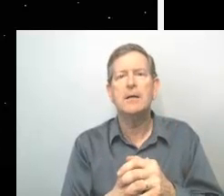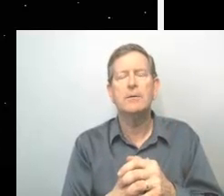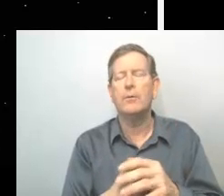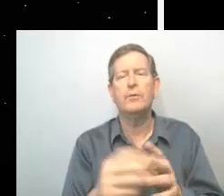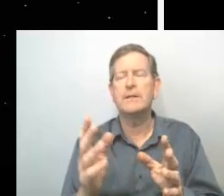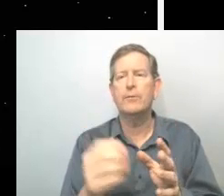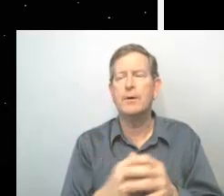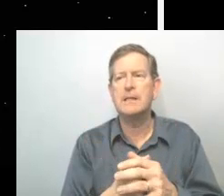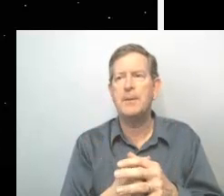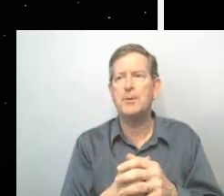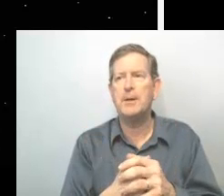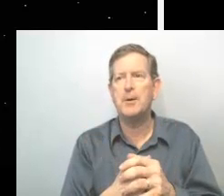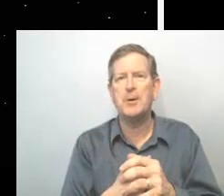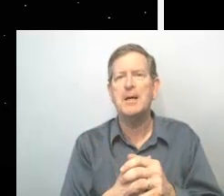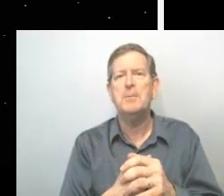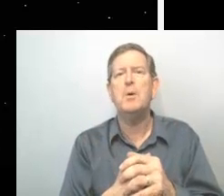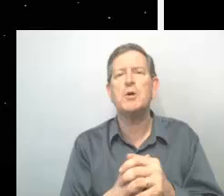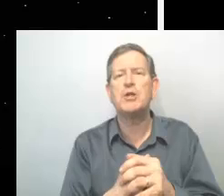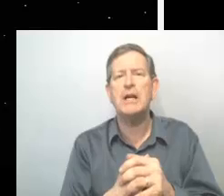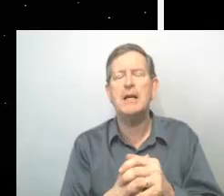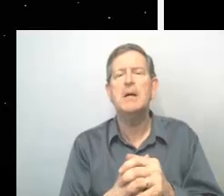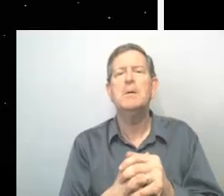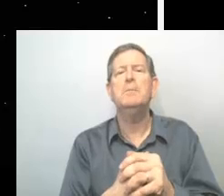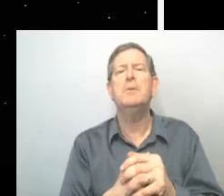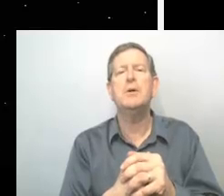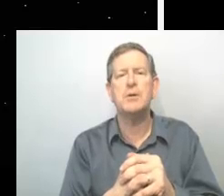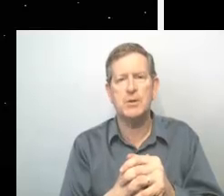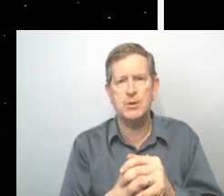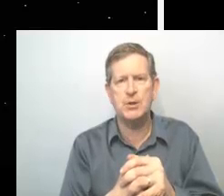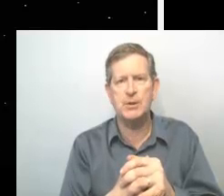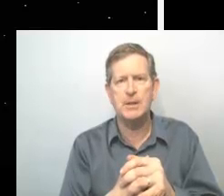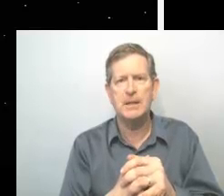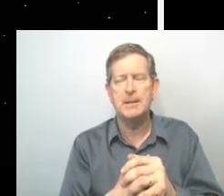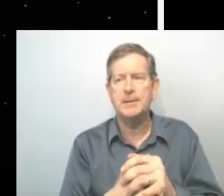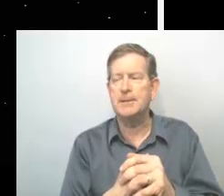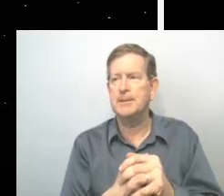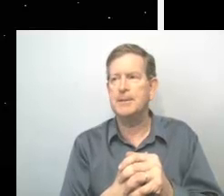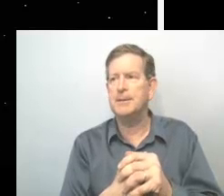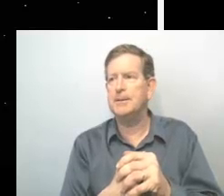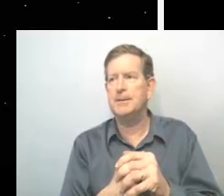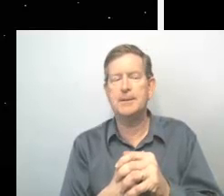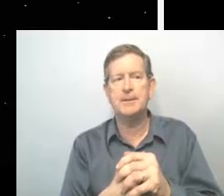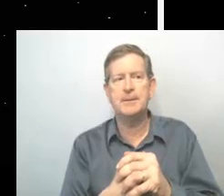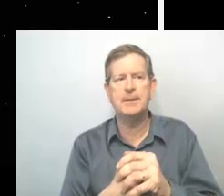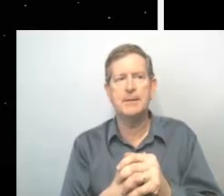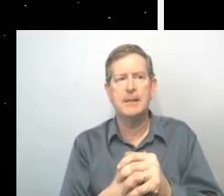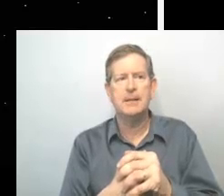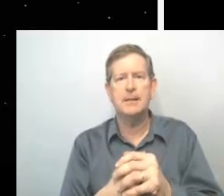Donner, non, vous ne connaissez pas donner encore. Manger, mange.